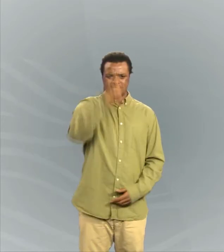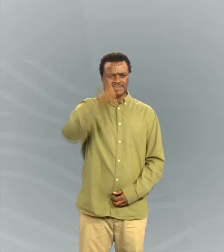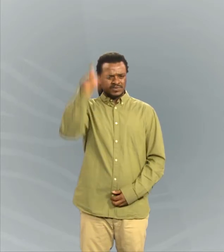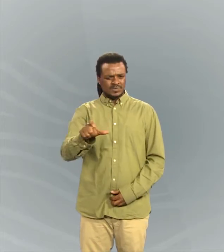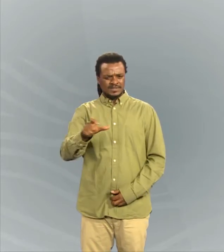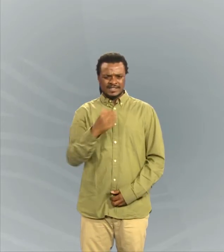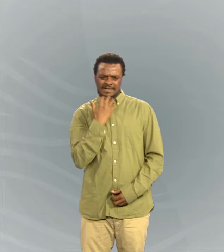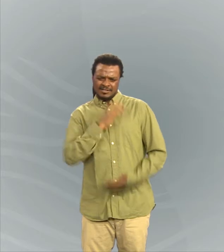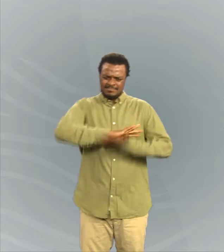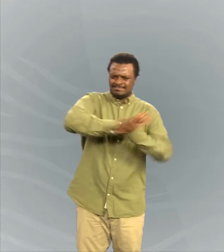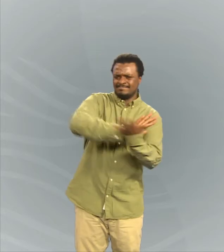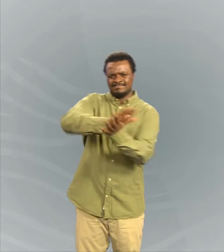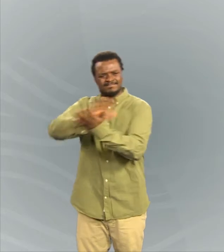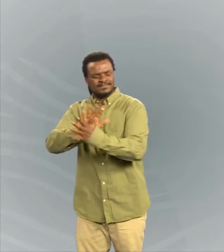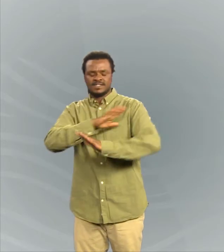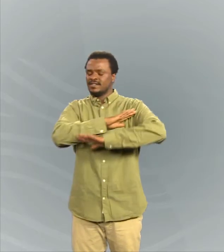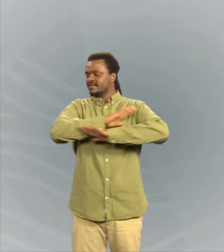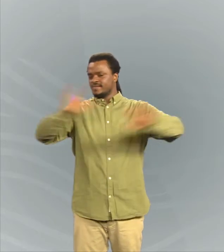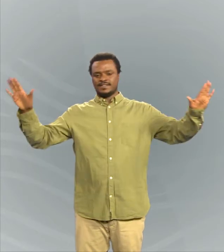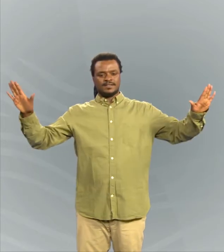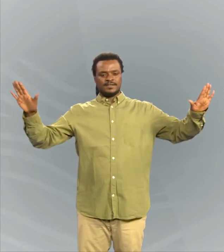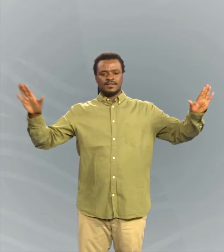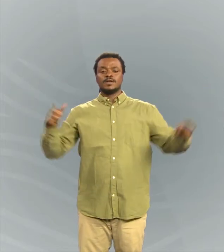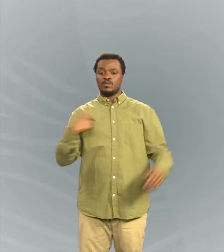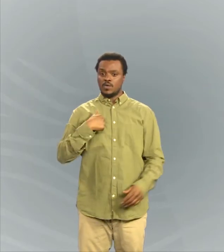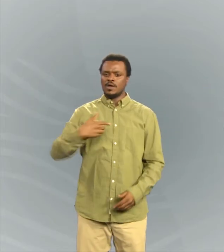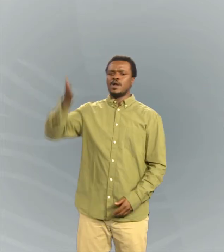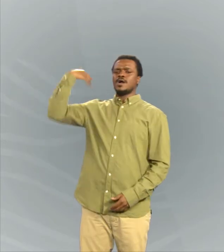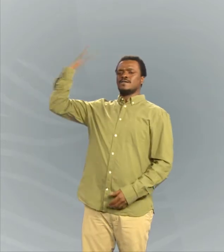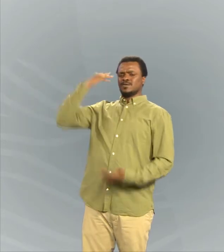Mais je ne détruirai plus tout ce qui est vivant, comme je viens de le faire.